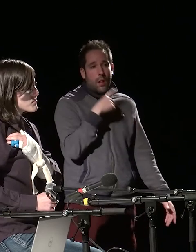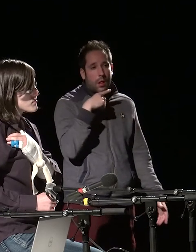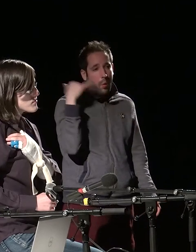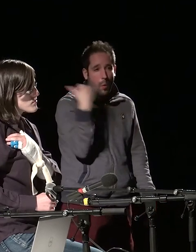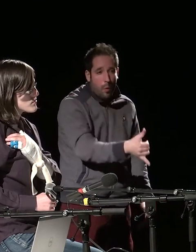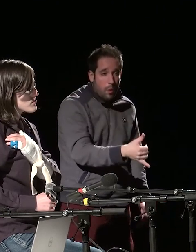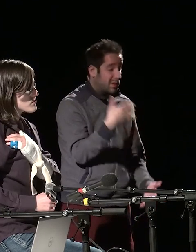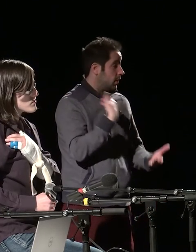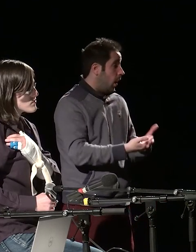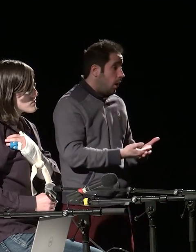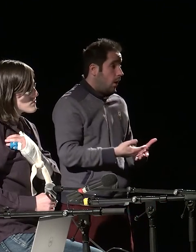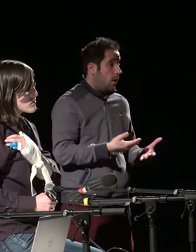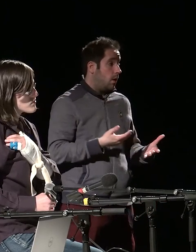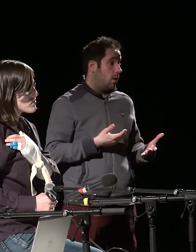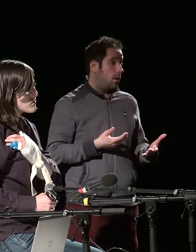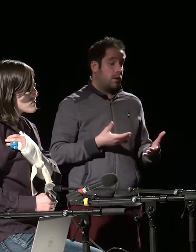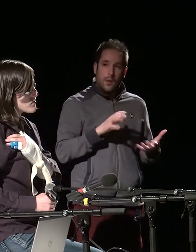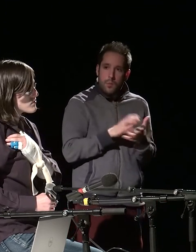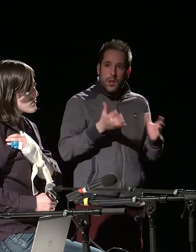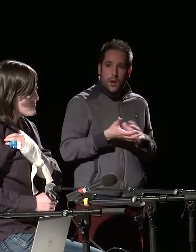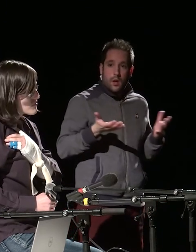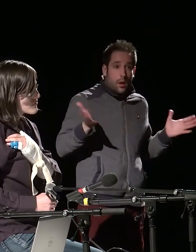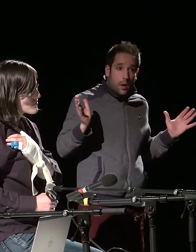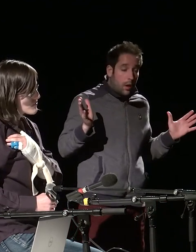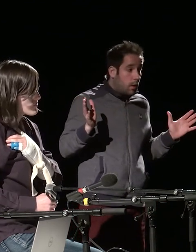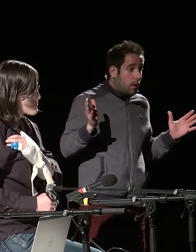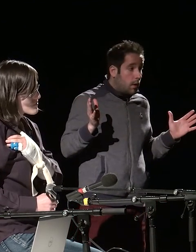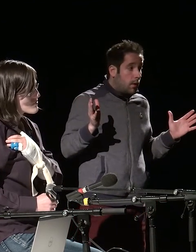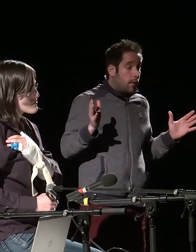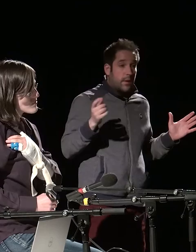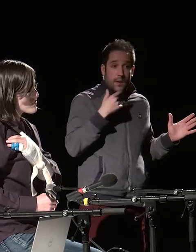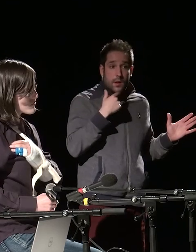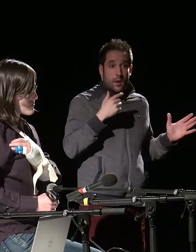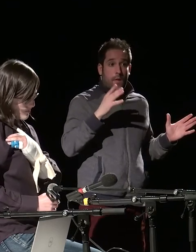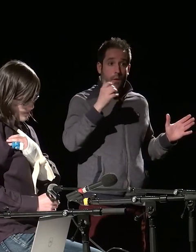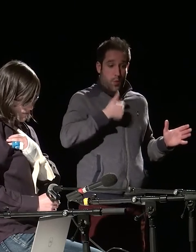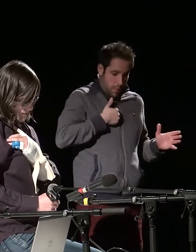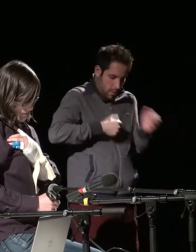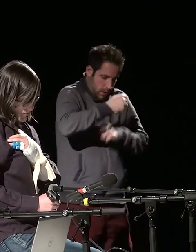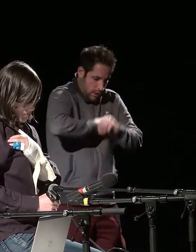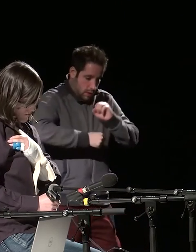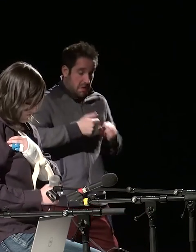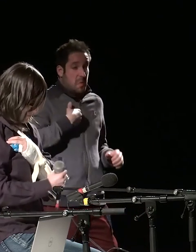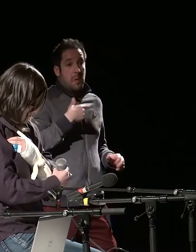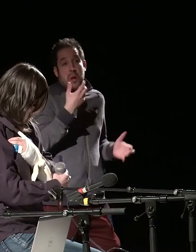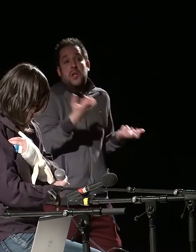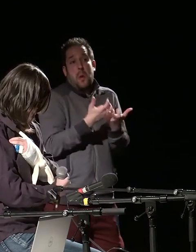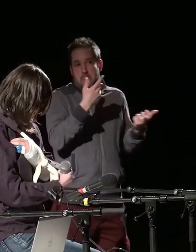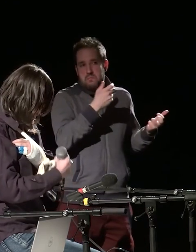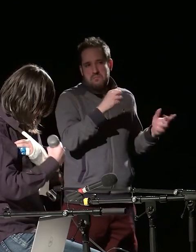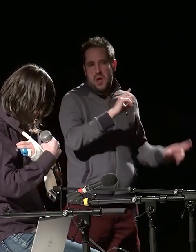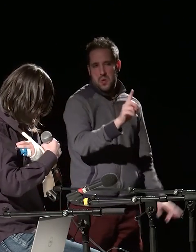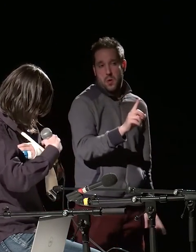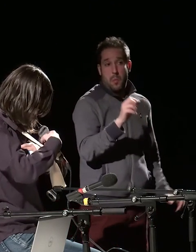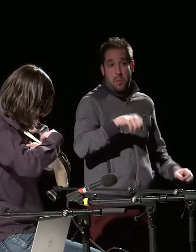pense que par rapport à ça, c'est compliqué, voilà. Ça nécessite une auto-organisation. Moi, je suis pas certain, par exemple, qu'on